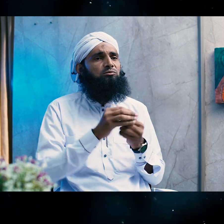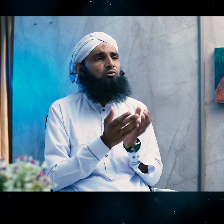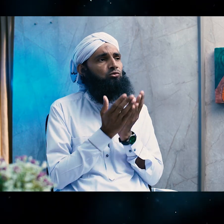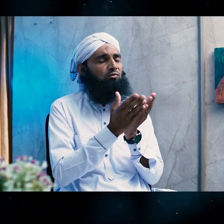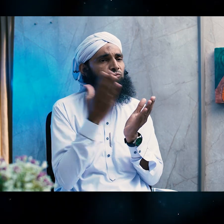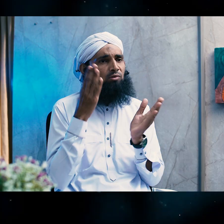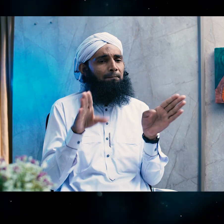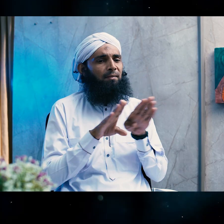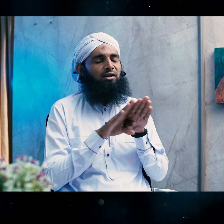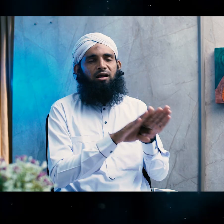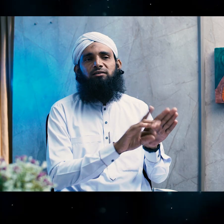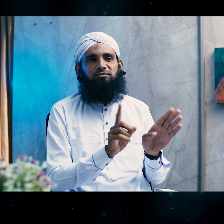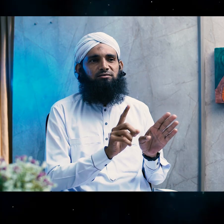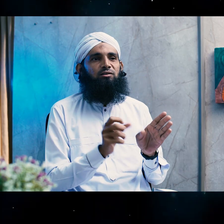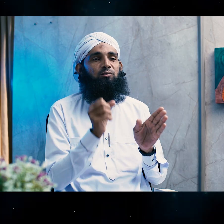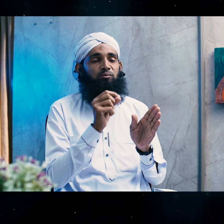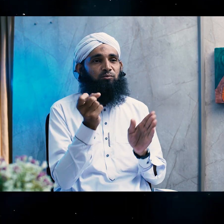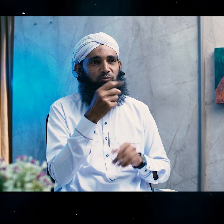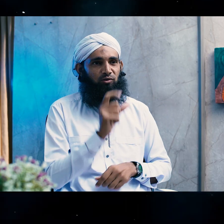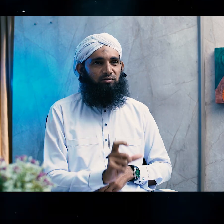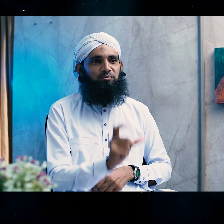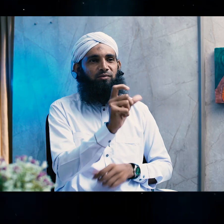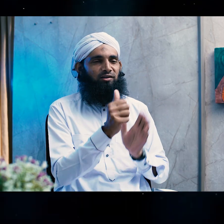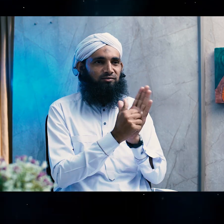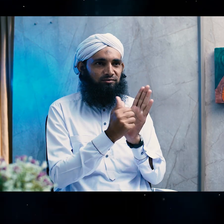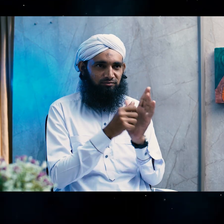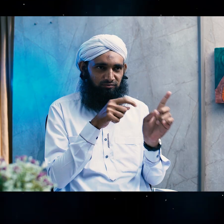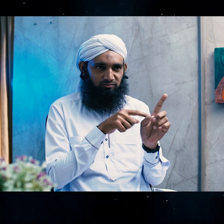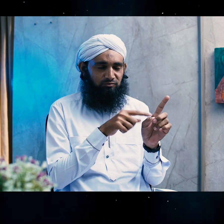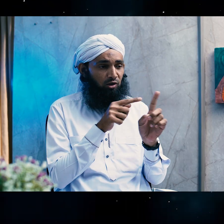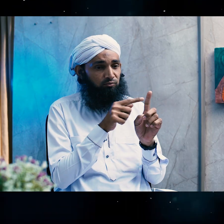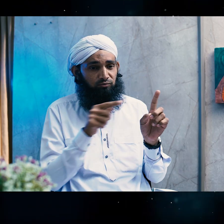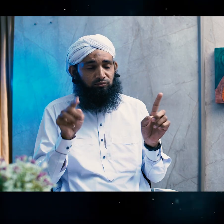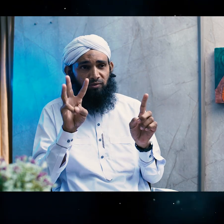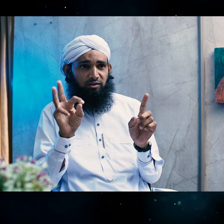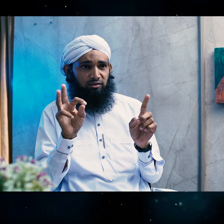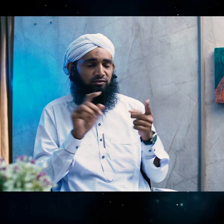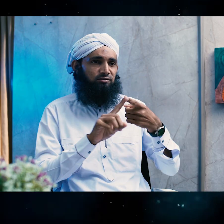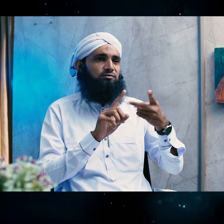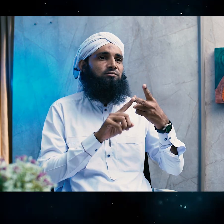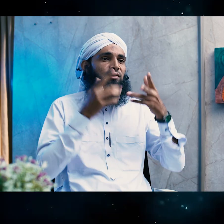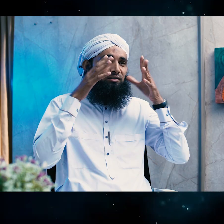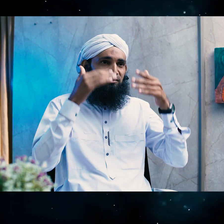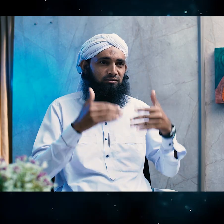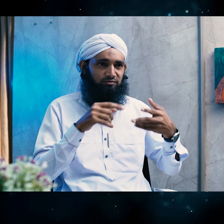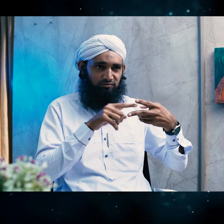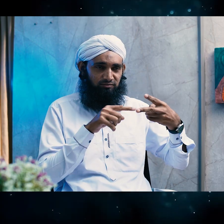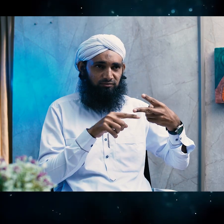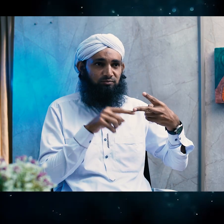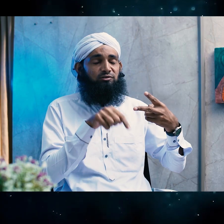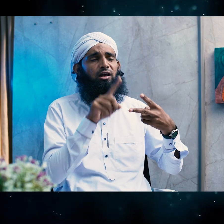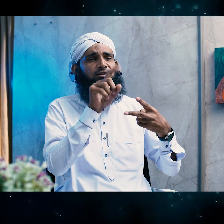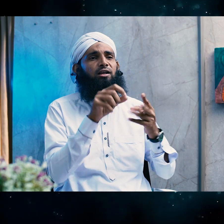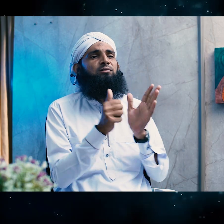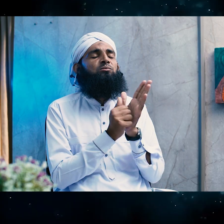ثواب منع نہیں ہے۔ تو محرم الحرام کا یہ پورا مہینہ ہو یا اس کا بالخصوص خاص 10 دن پہلے